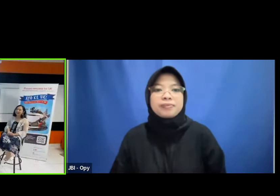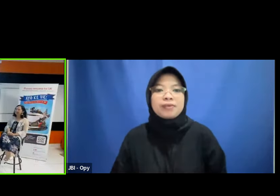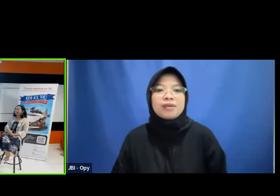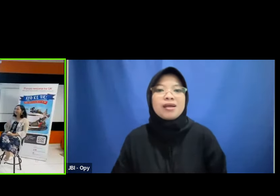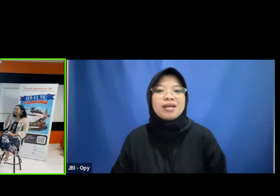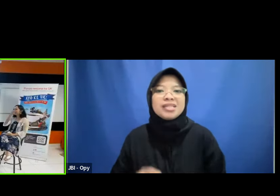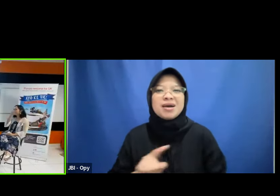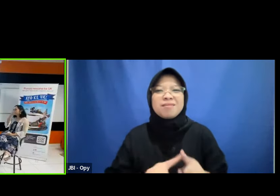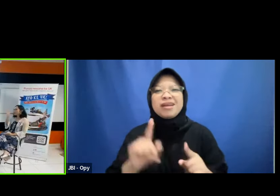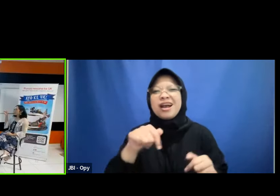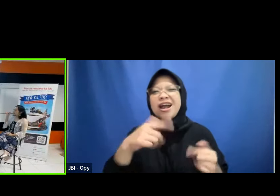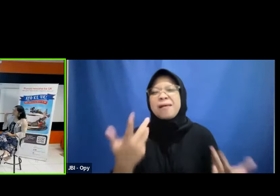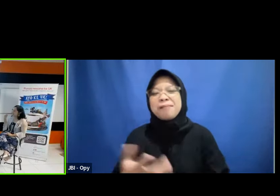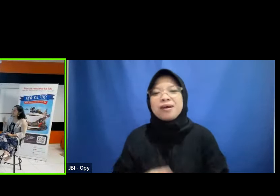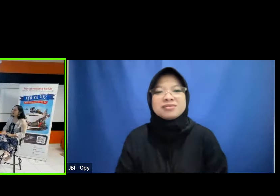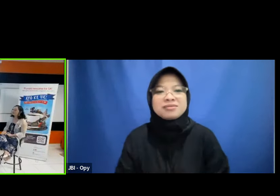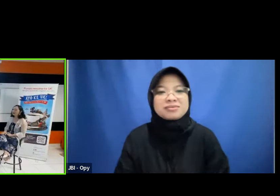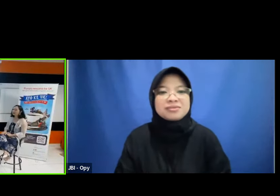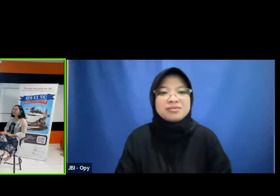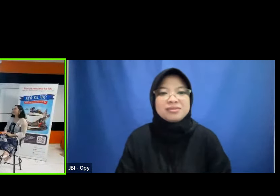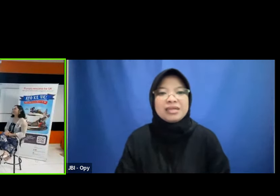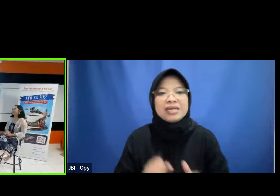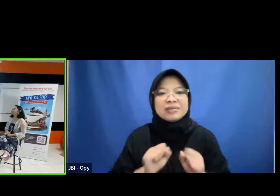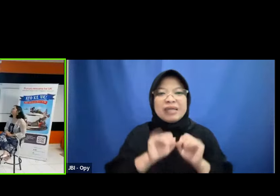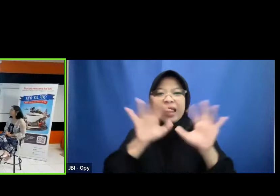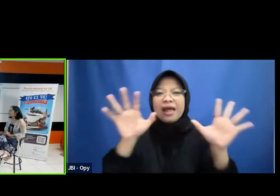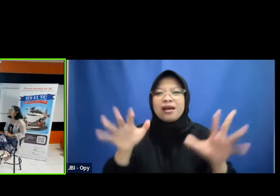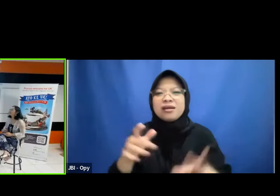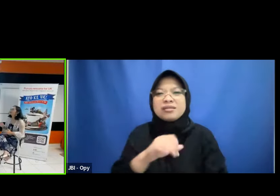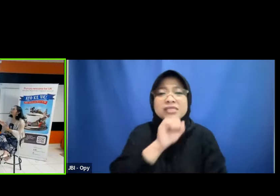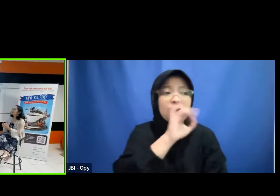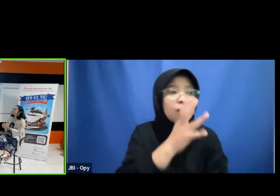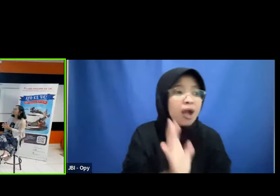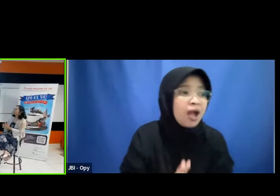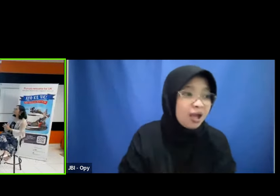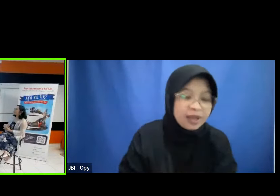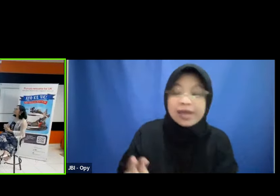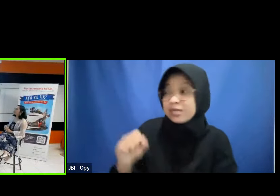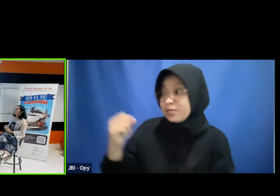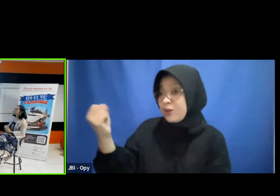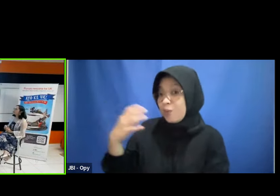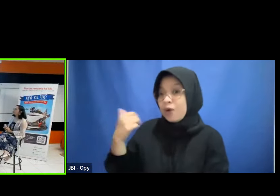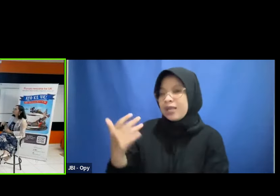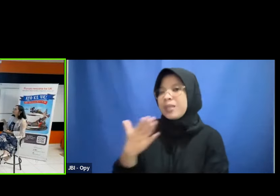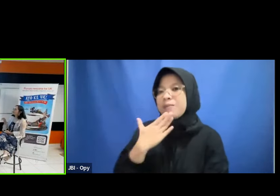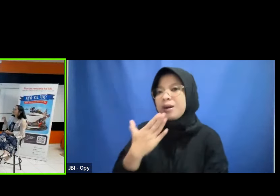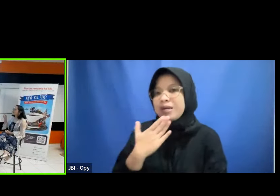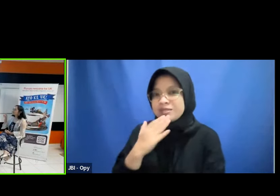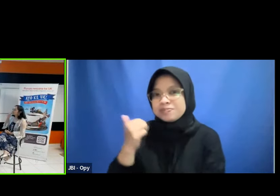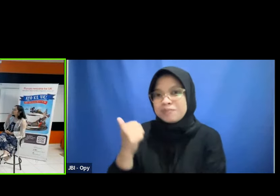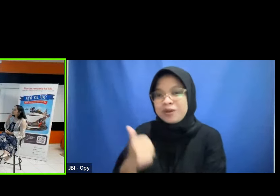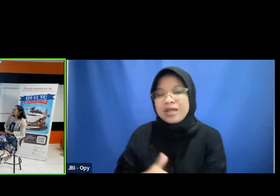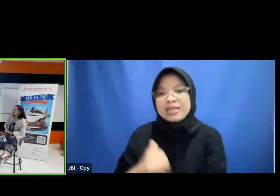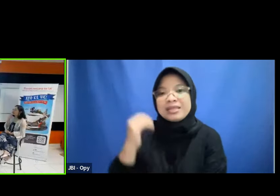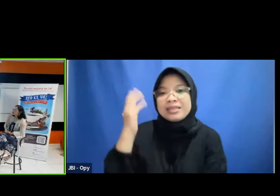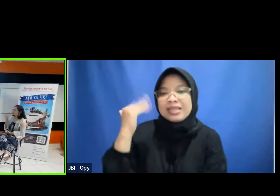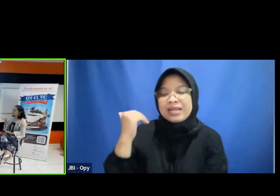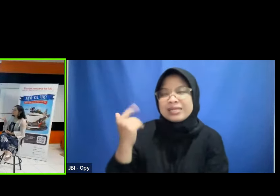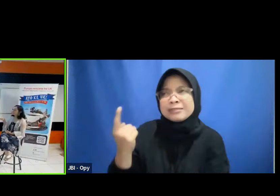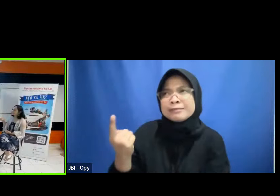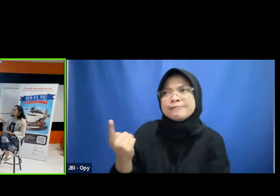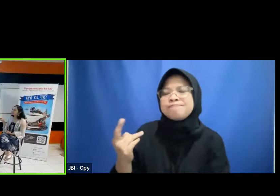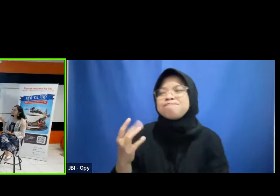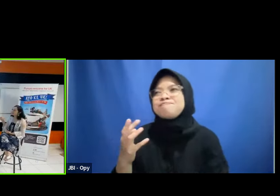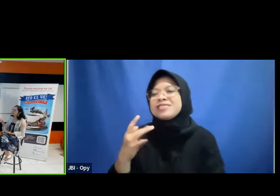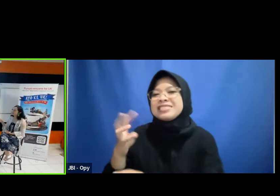Ada apa sih kita mentoring dengan Menya AB terjawab kak thank you Nah mungkin aku juga tadi kepikiran sesuatu